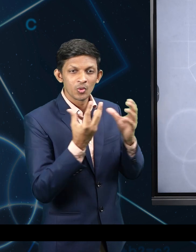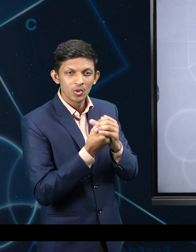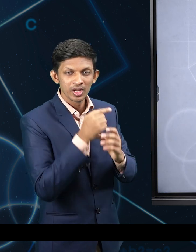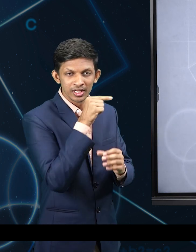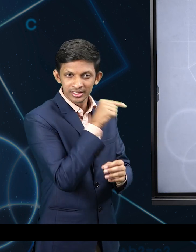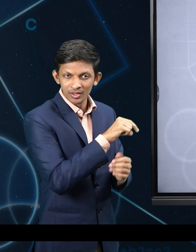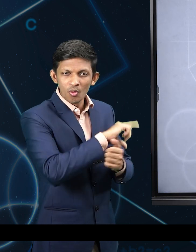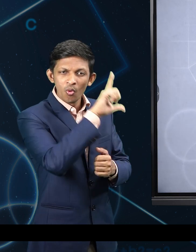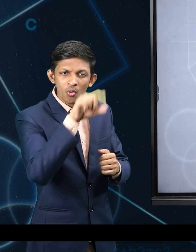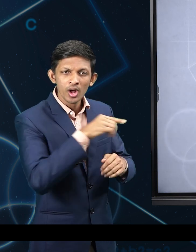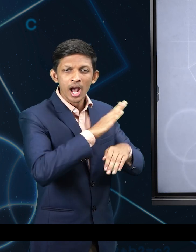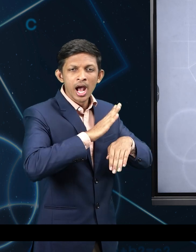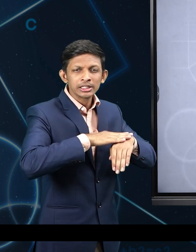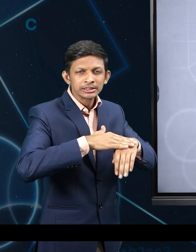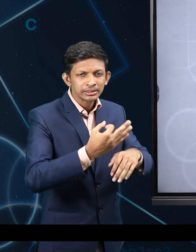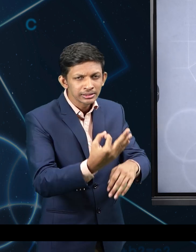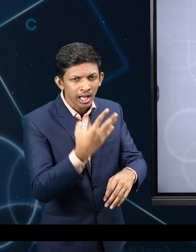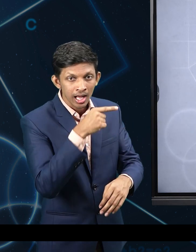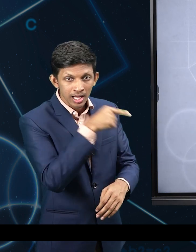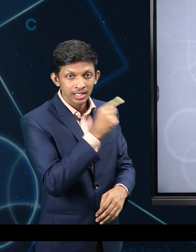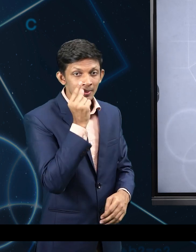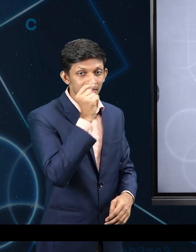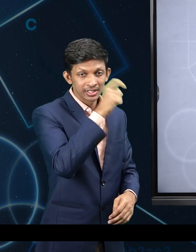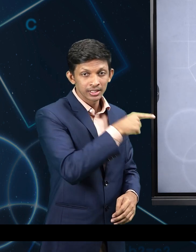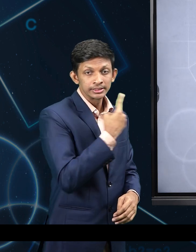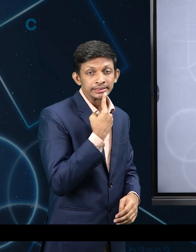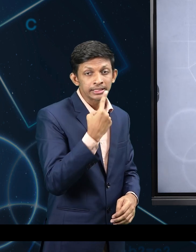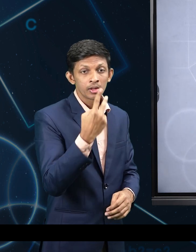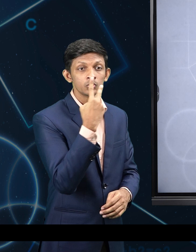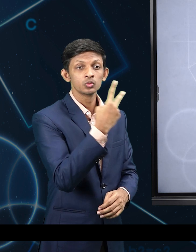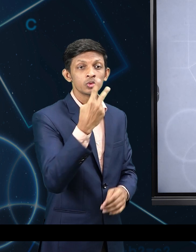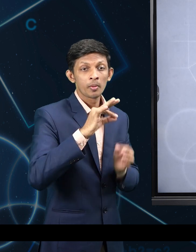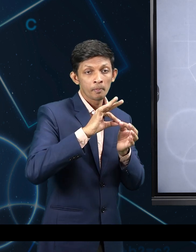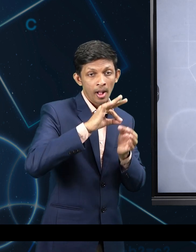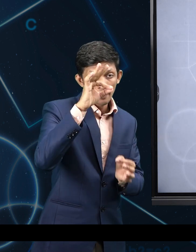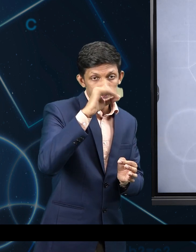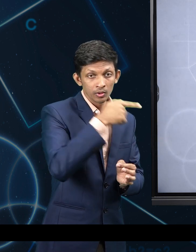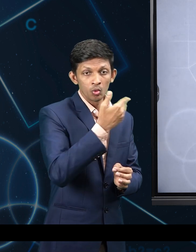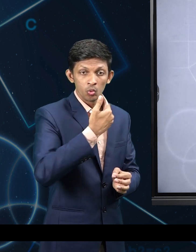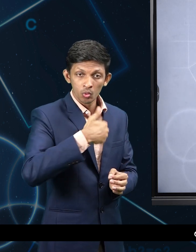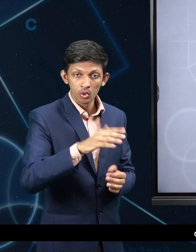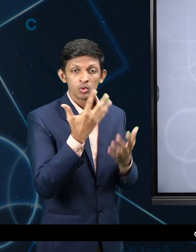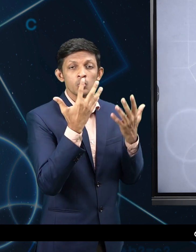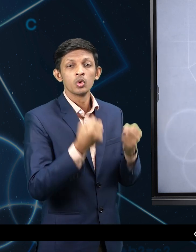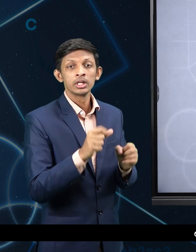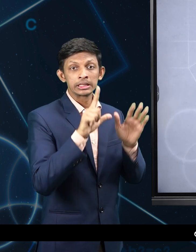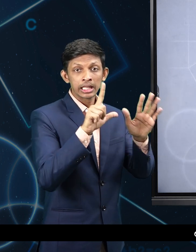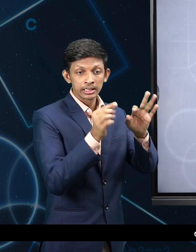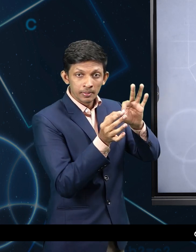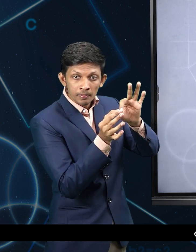7 అడుగుల ఎత్తున్న చెక్క చక్రానికి 22 అడుగుల పట్టీ అవసరమవుతుందని తన అనుభవంతో చెప్పాడు.